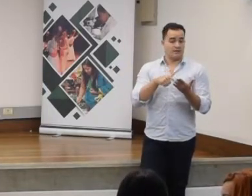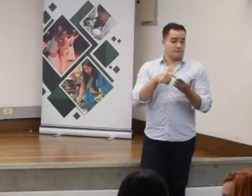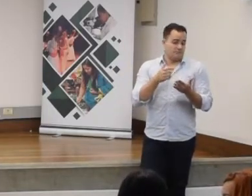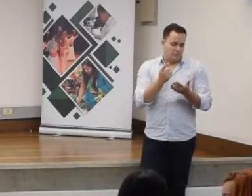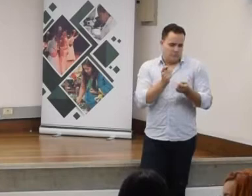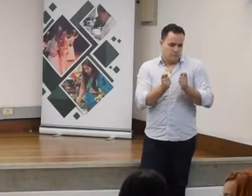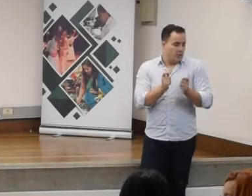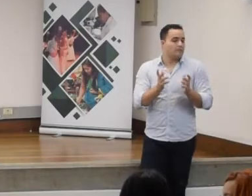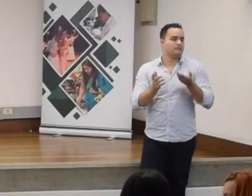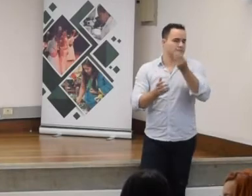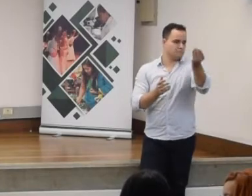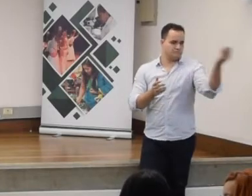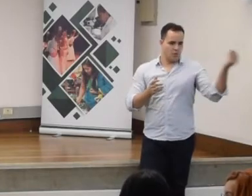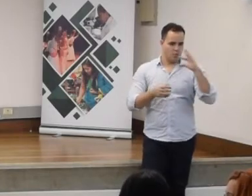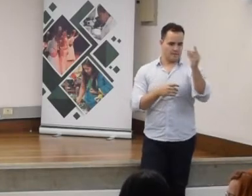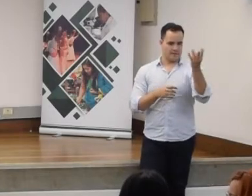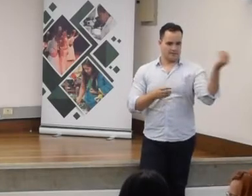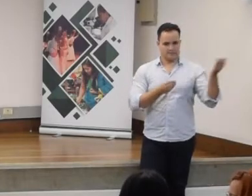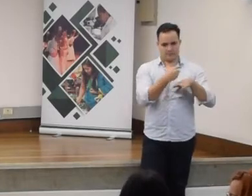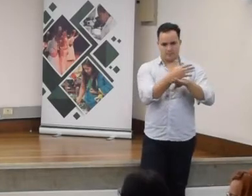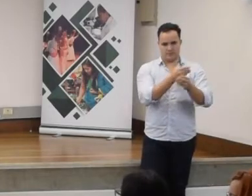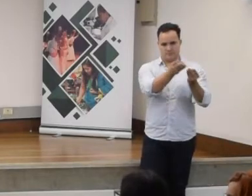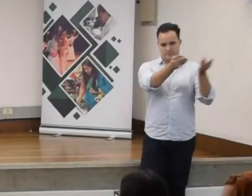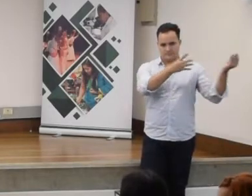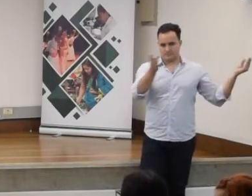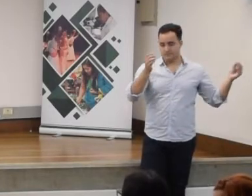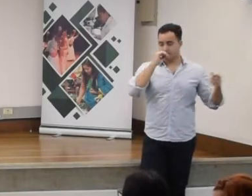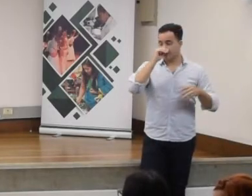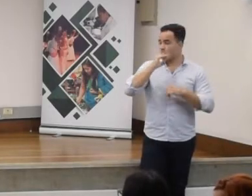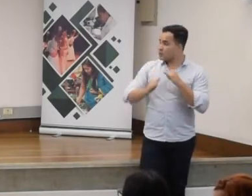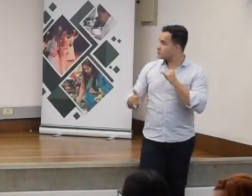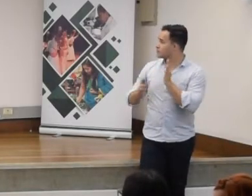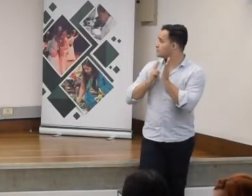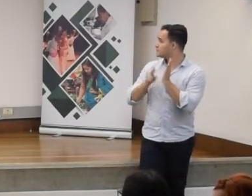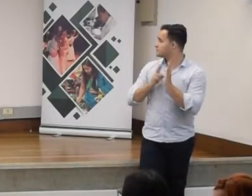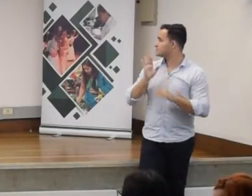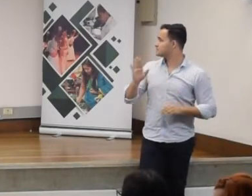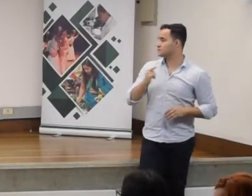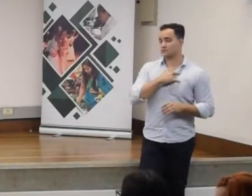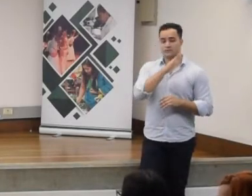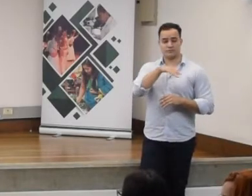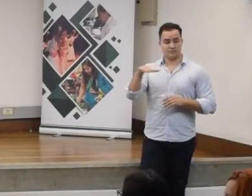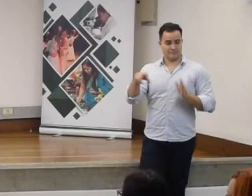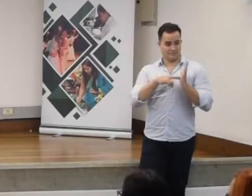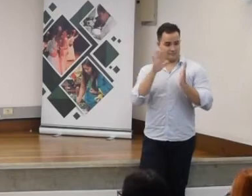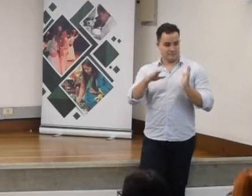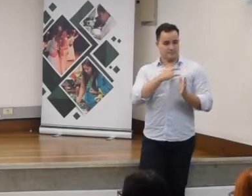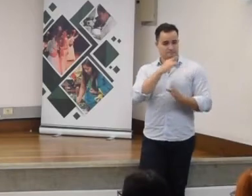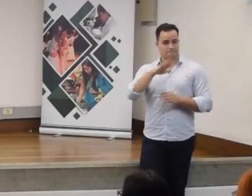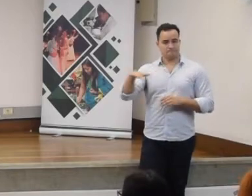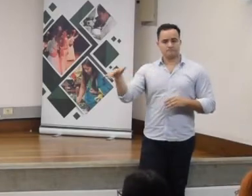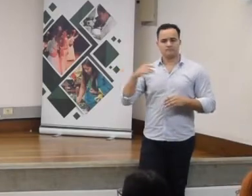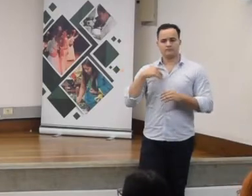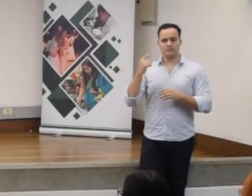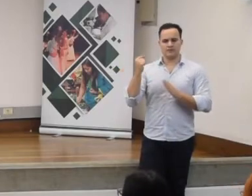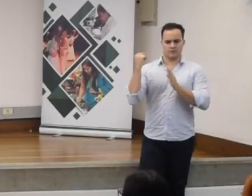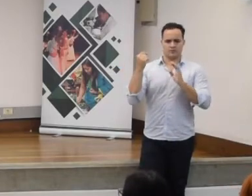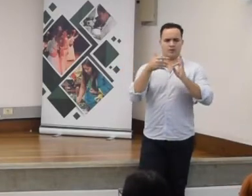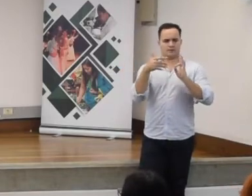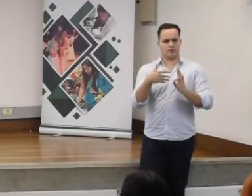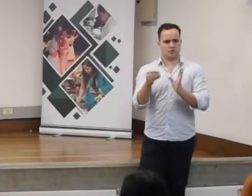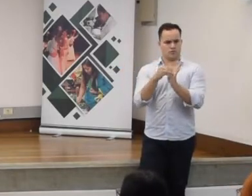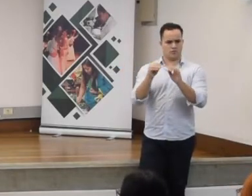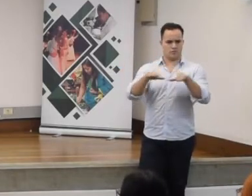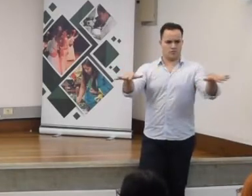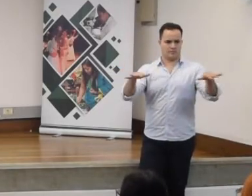académicas. Y finalmente, en la revista de la Universidad de Antioquia, hemos publicado un artículo de